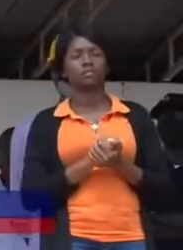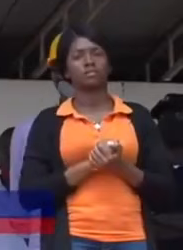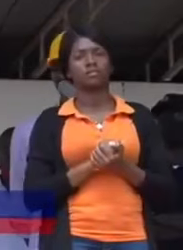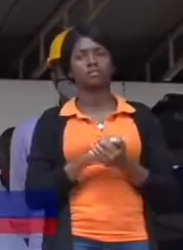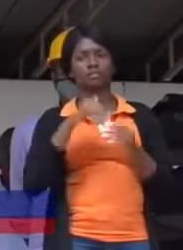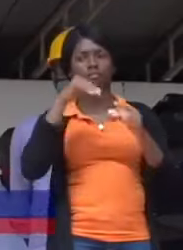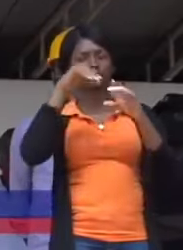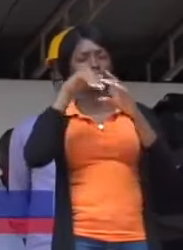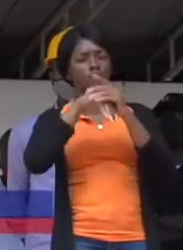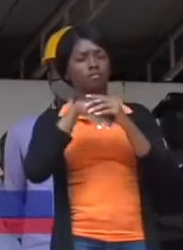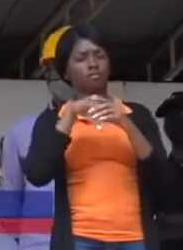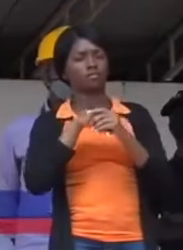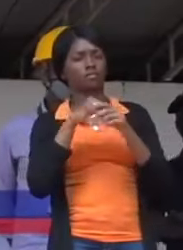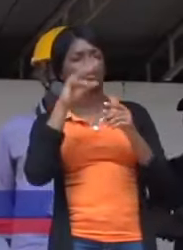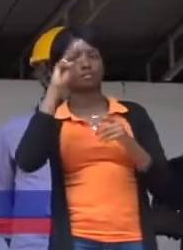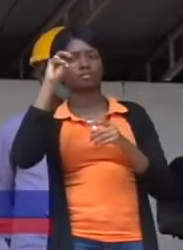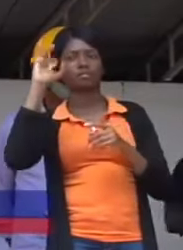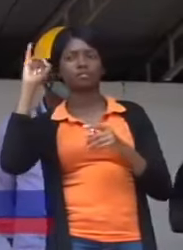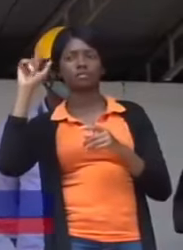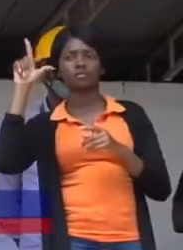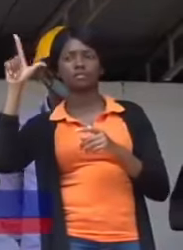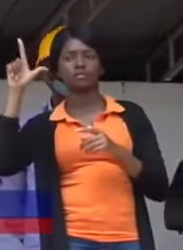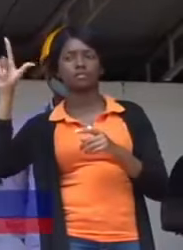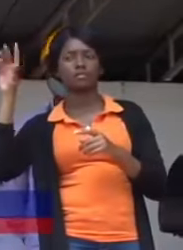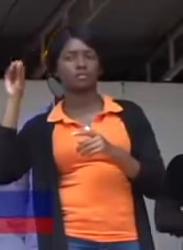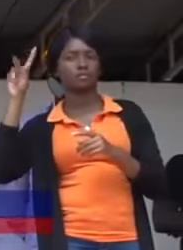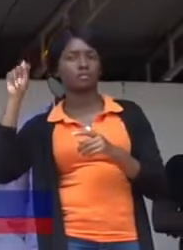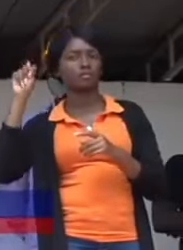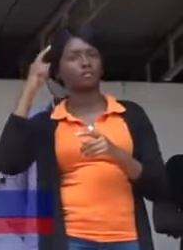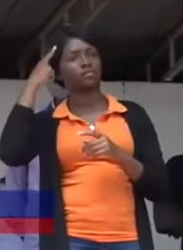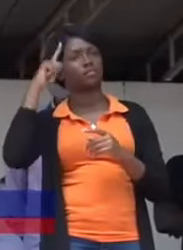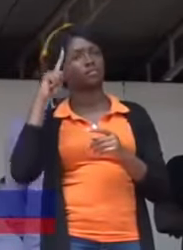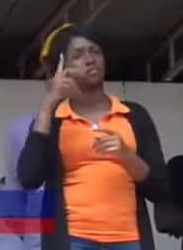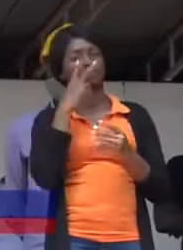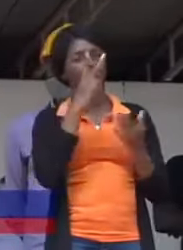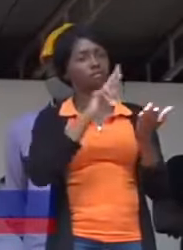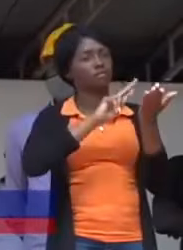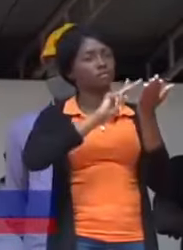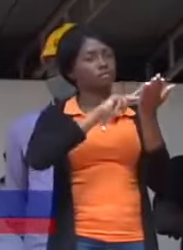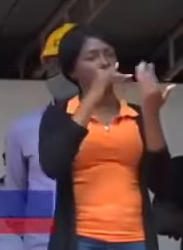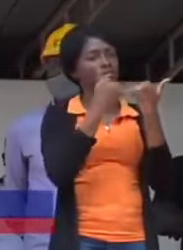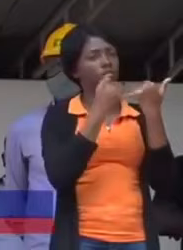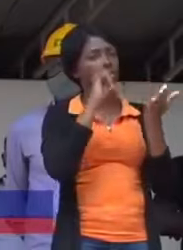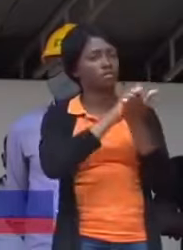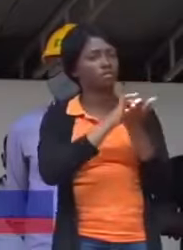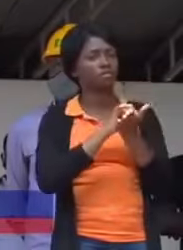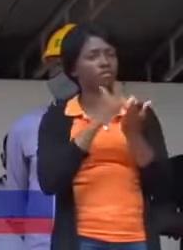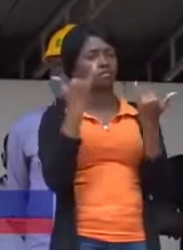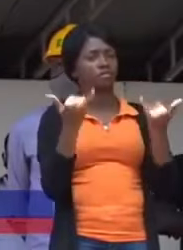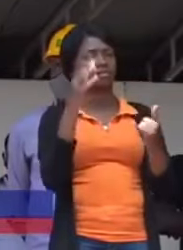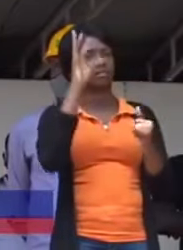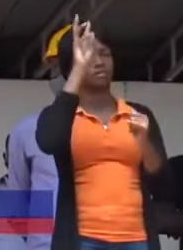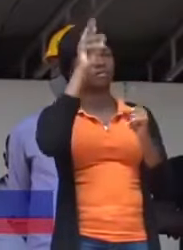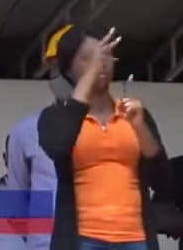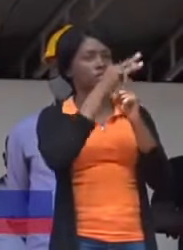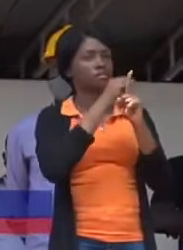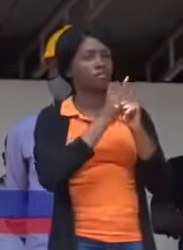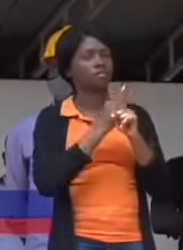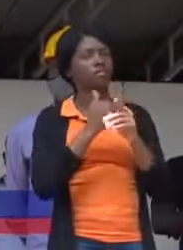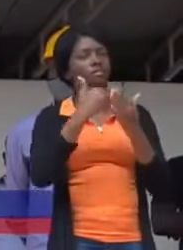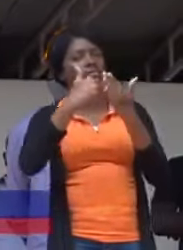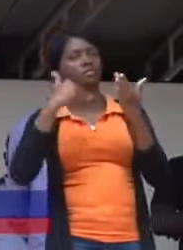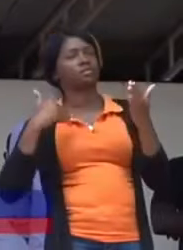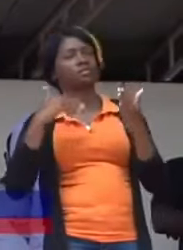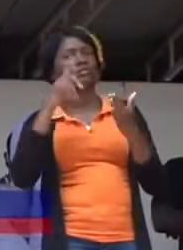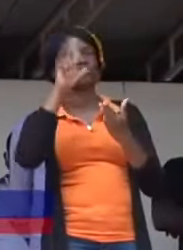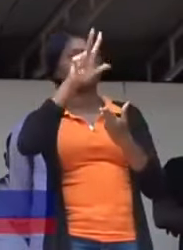notable dans Milo notable dans Okap pour rapidement pour projet ça nous jodi à 6 mars en 31 mars pour